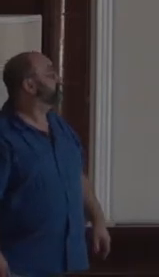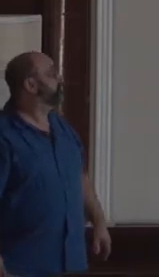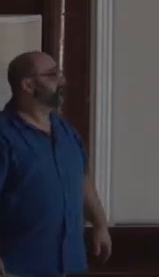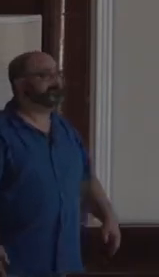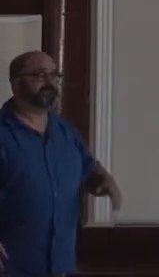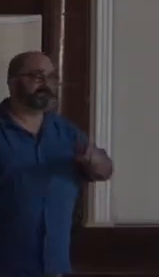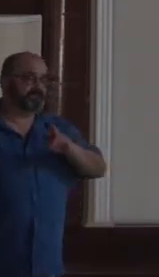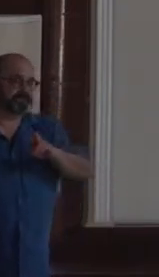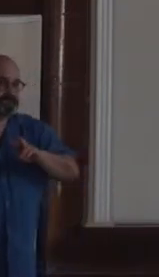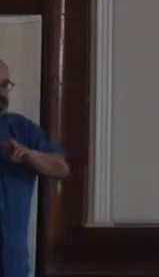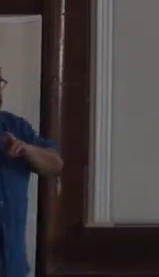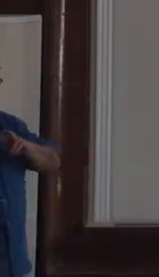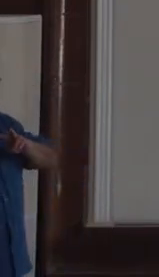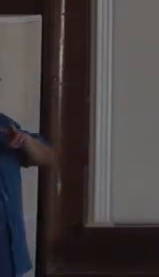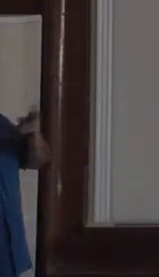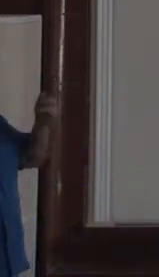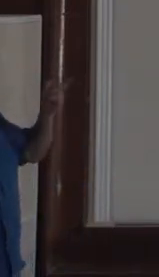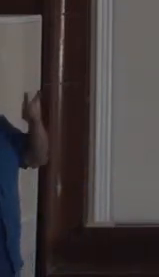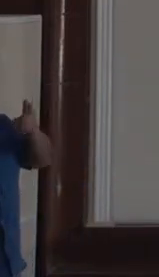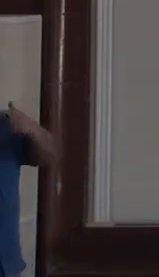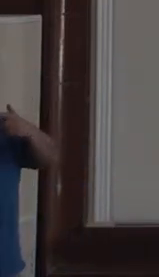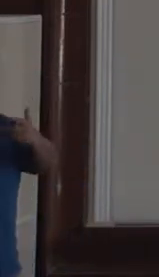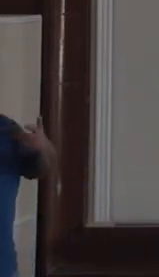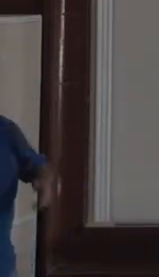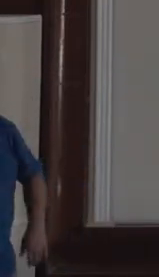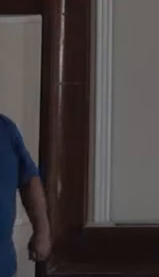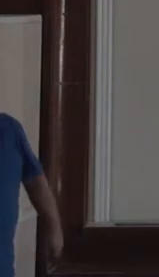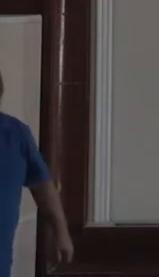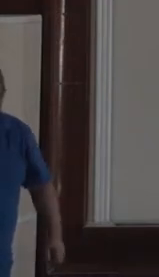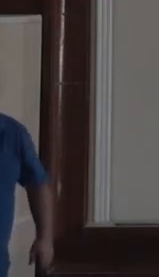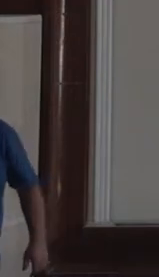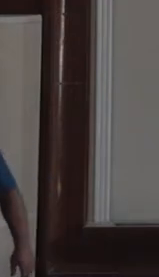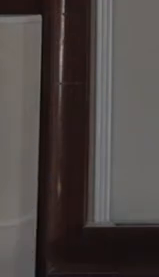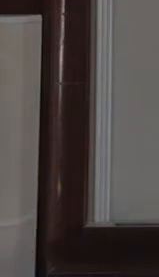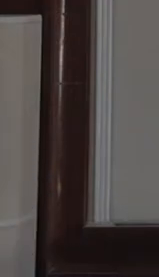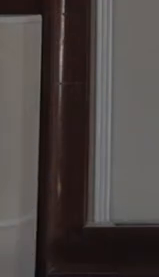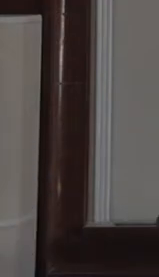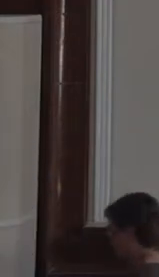Une variante de ces tests de scénario à base d'exemples, où on écrit à la main chacun